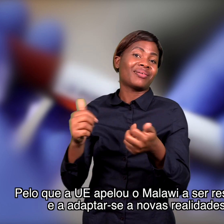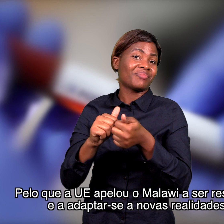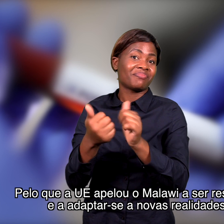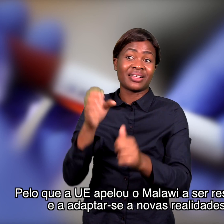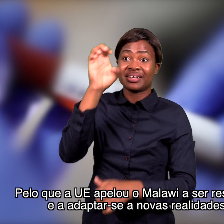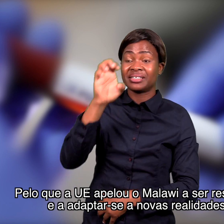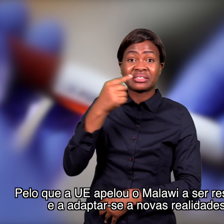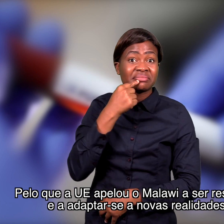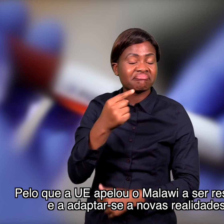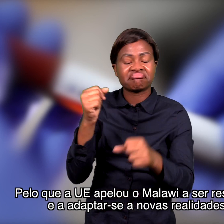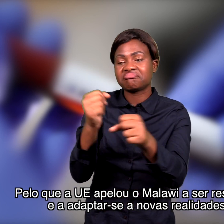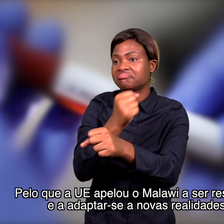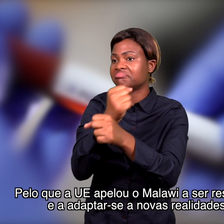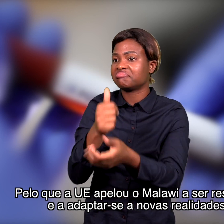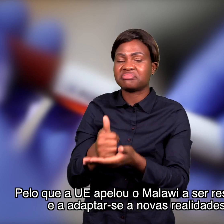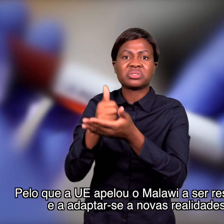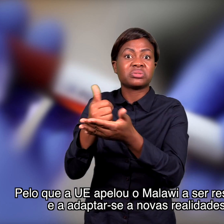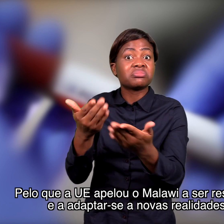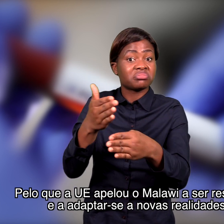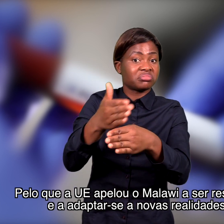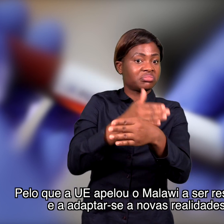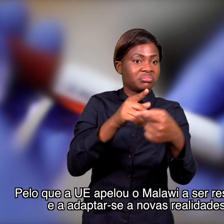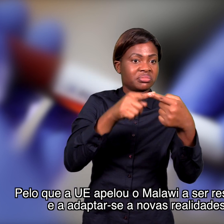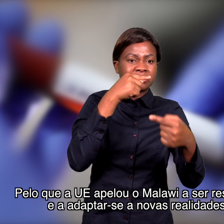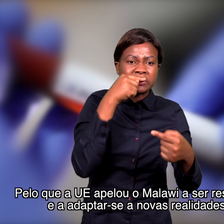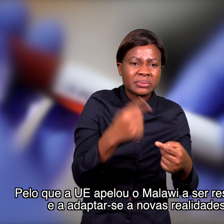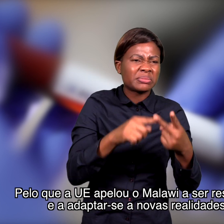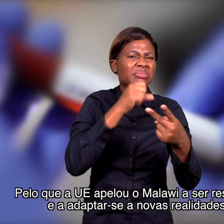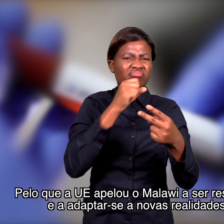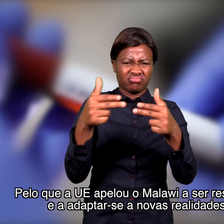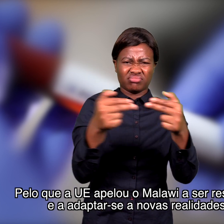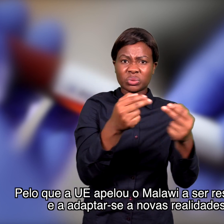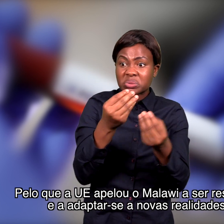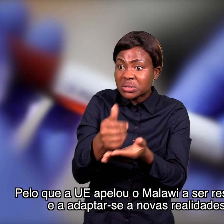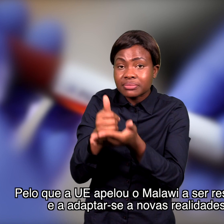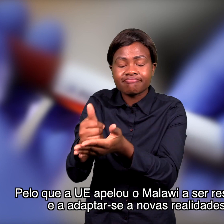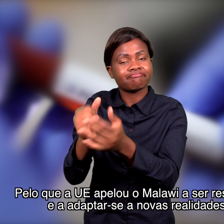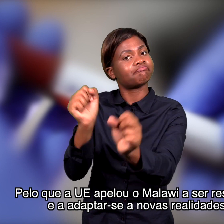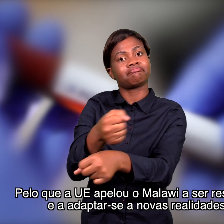que a União Europeia apelou o Malawi a ser resiliente e a adaptar-se a novas realidades.